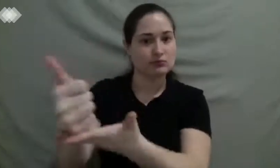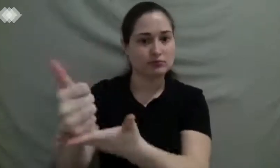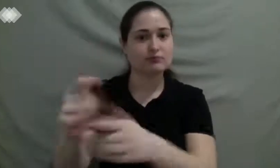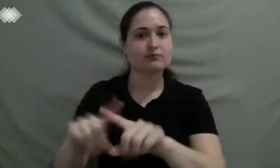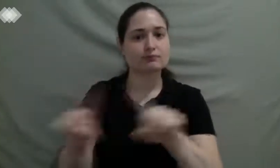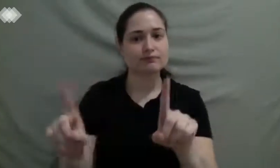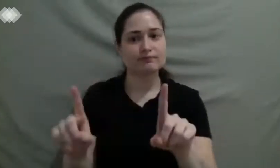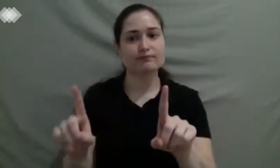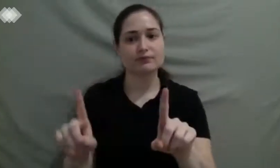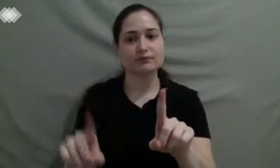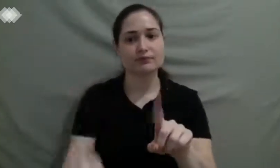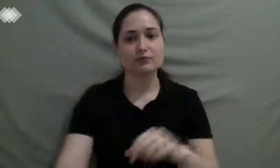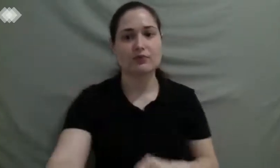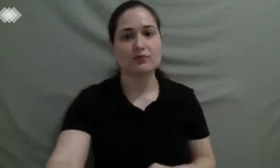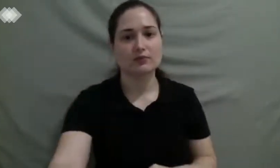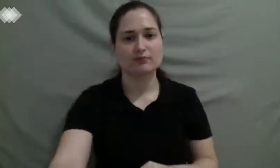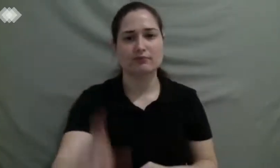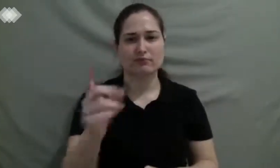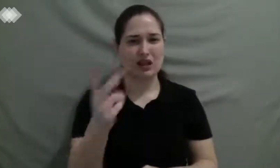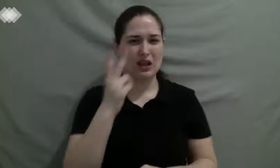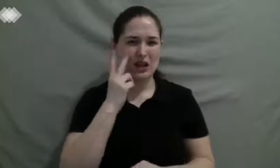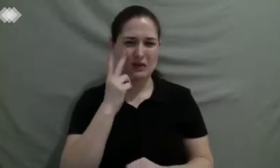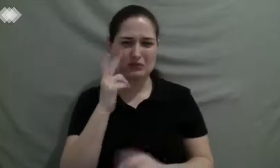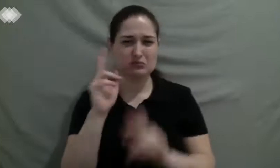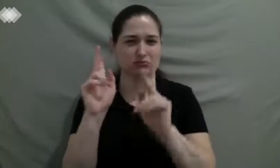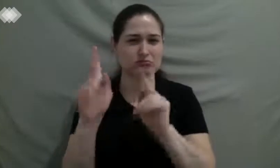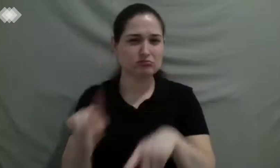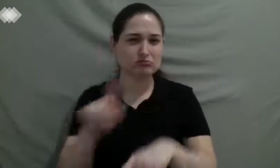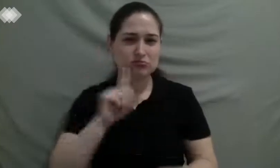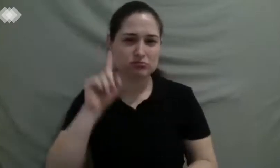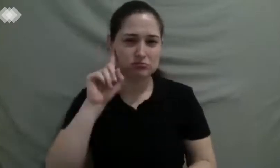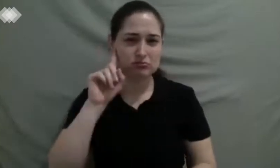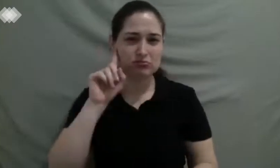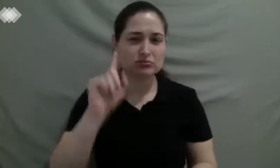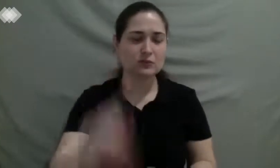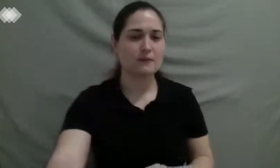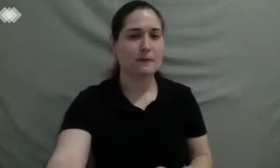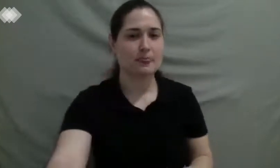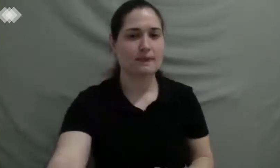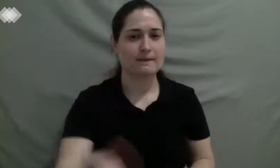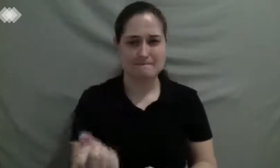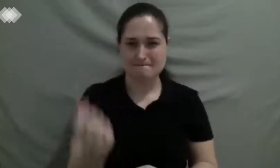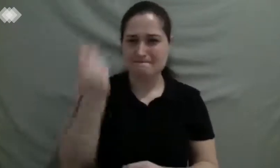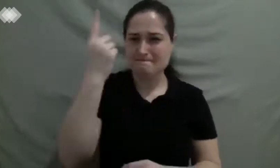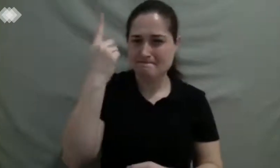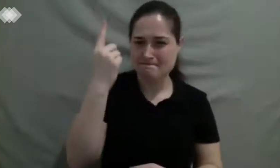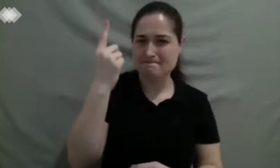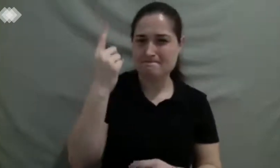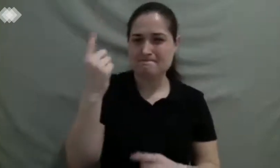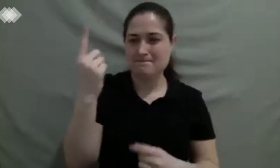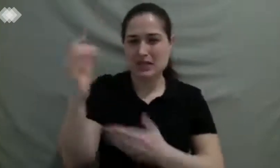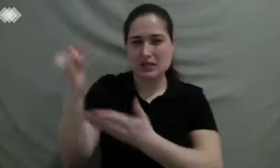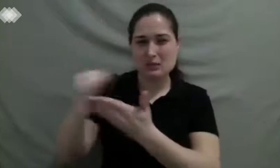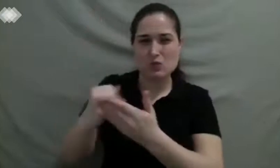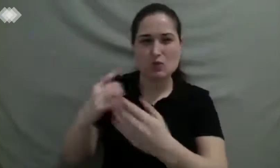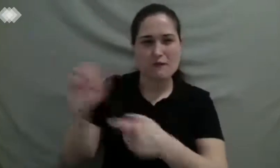pero habría que ver si la persona sorda entiende por qué usted lo pone a dibujar. No sé, habría